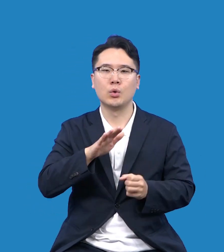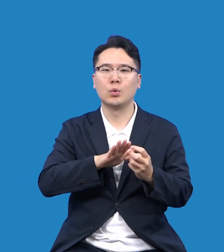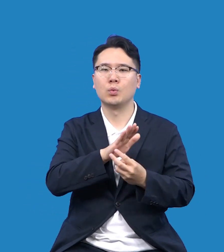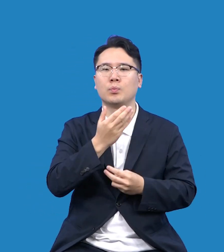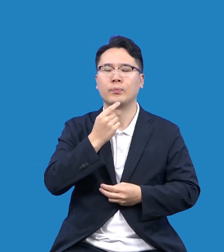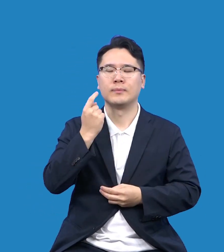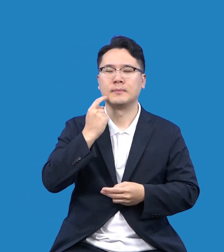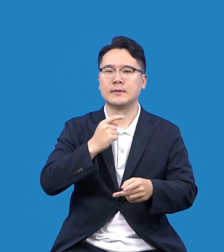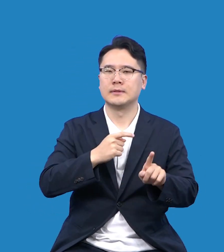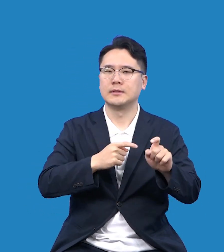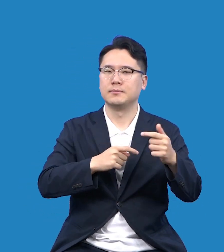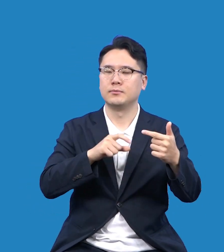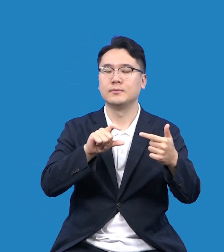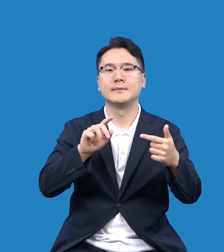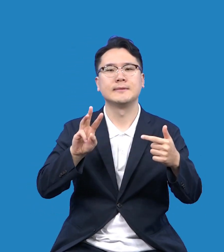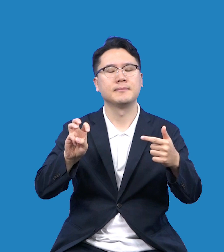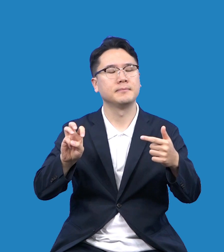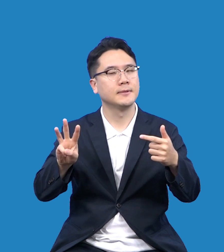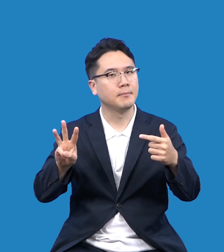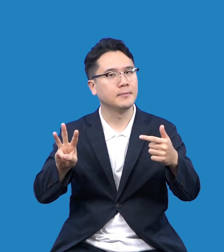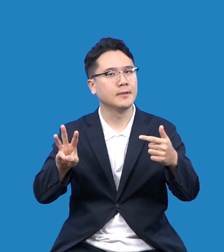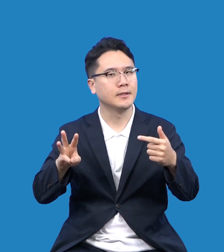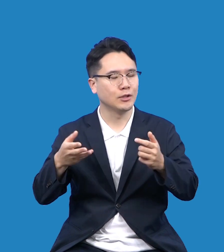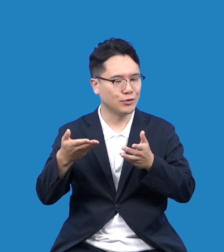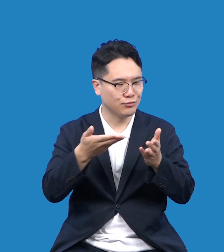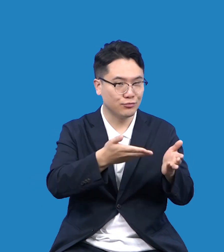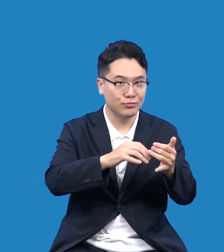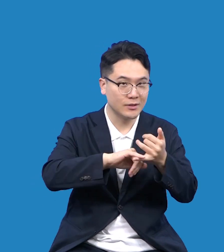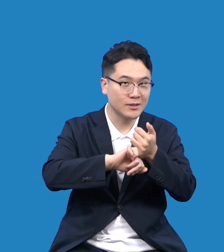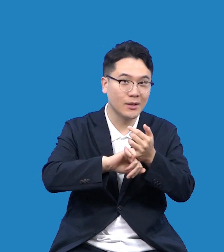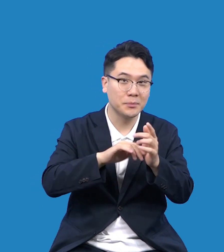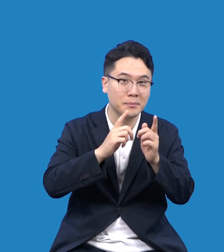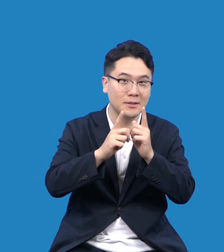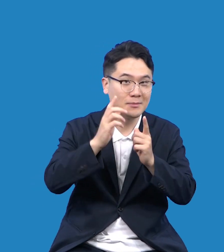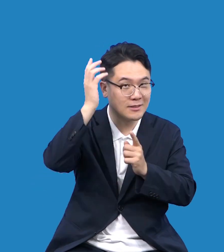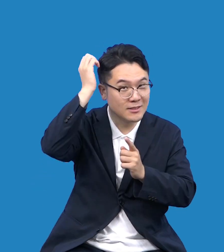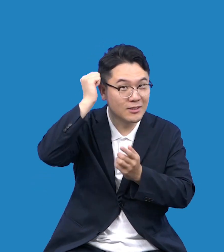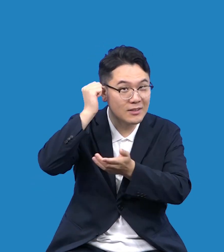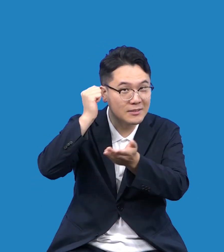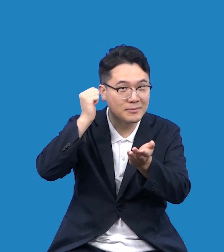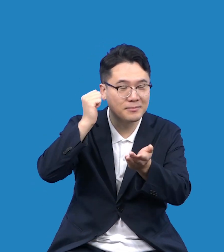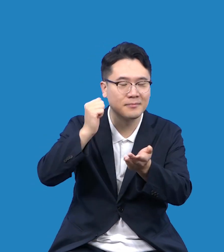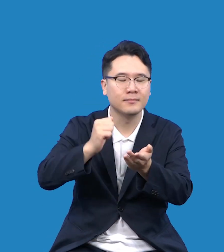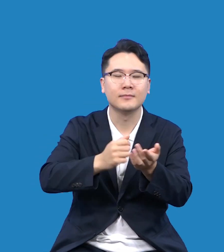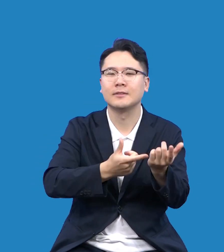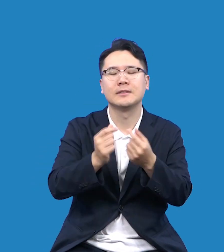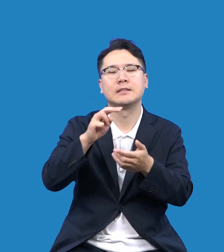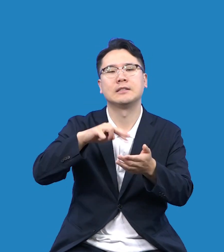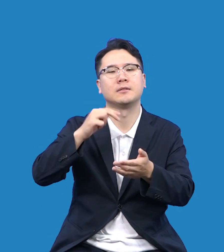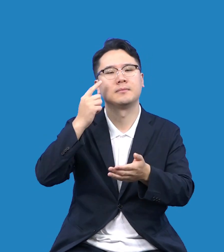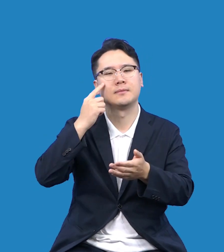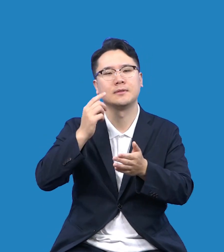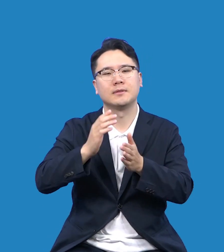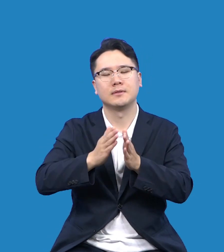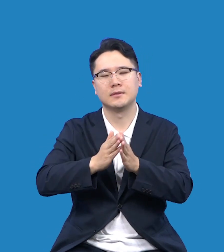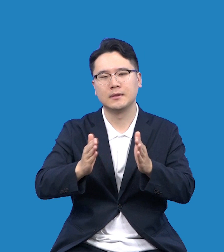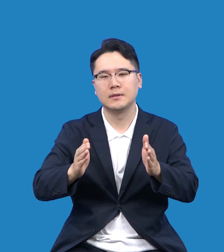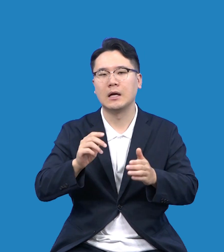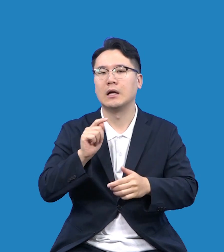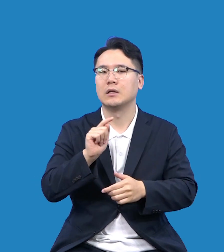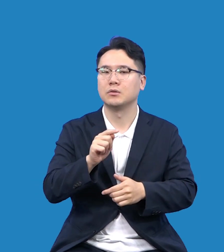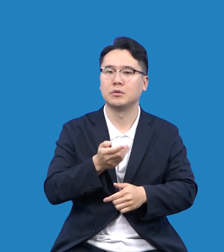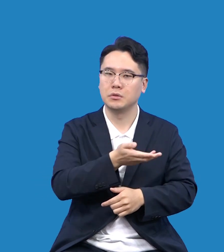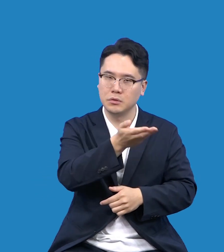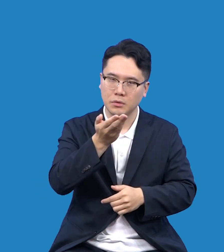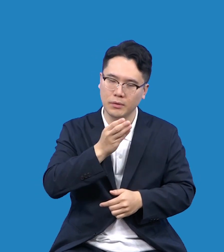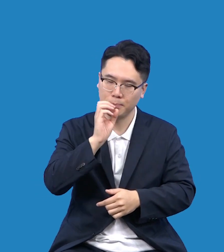33절에서 주셨던 제자들을 향한 약속의 말씀 기억하시나요? 우리 같이 읽겠습니다. 시작. 이것을